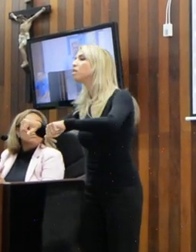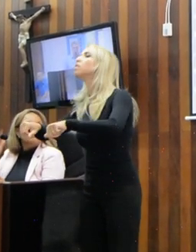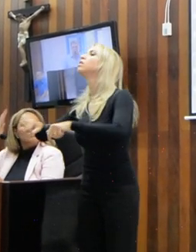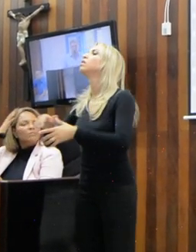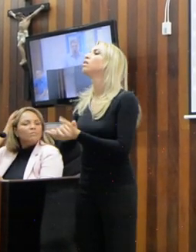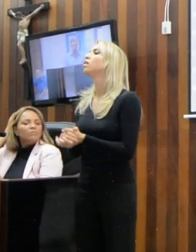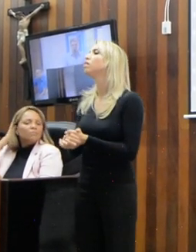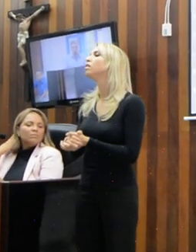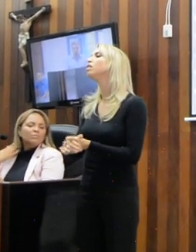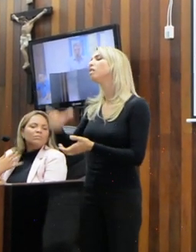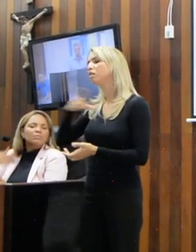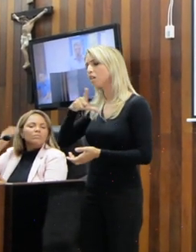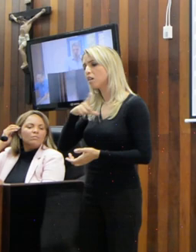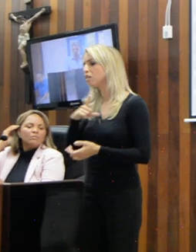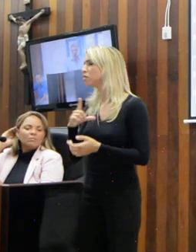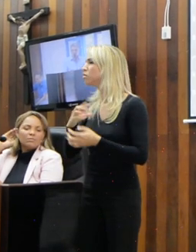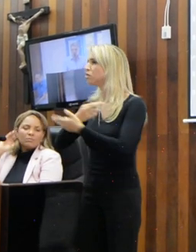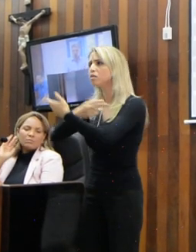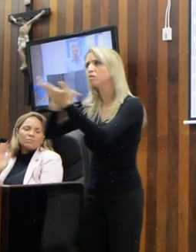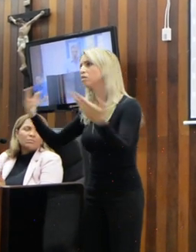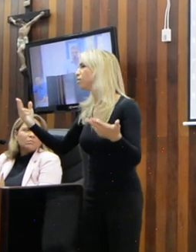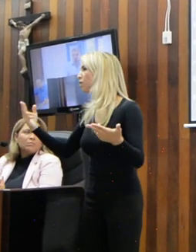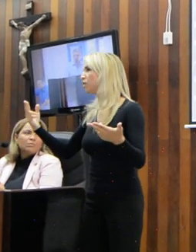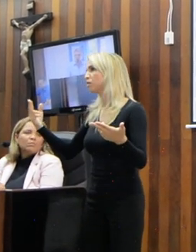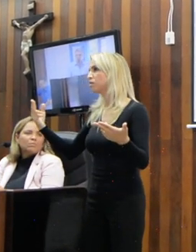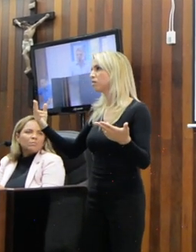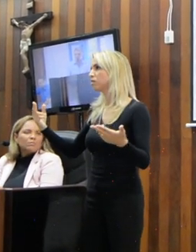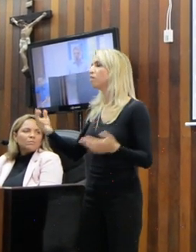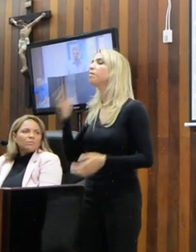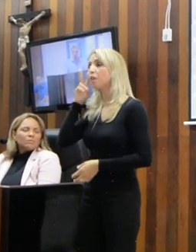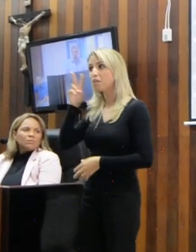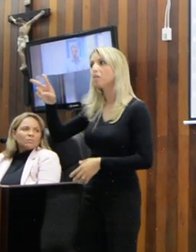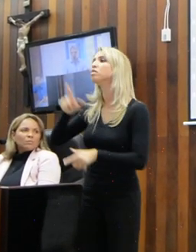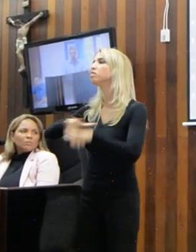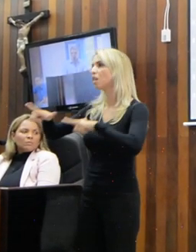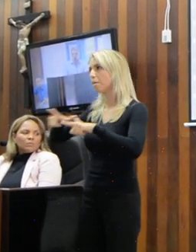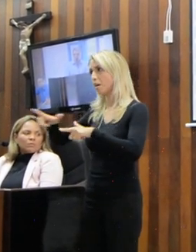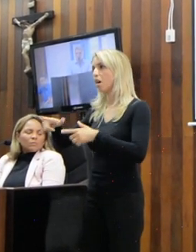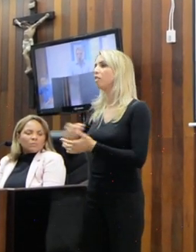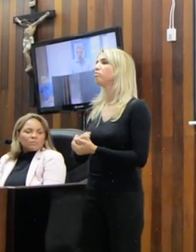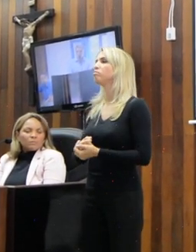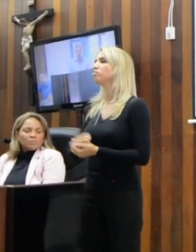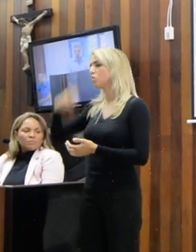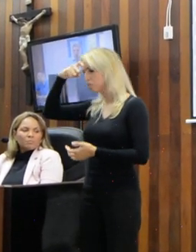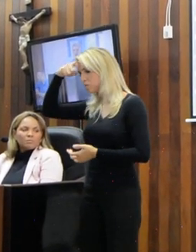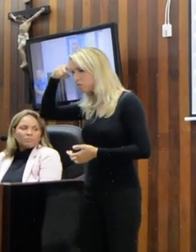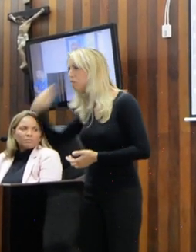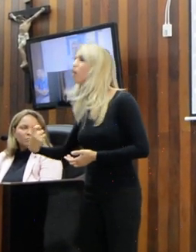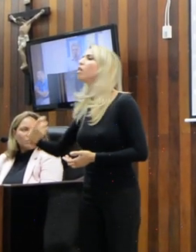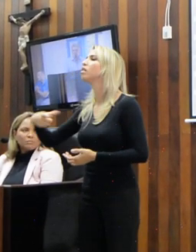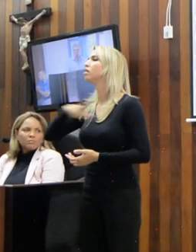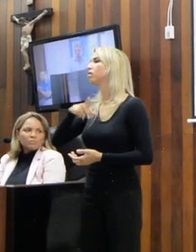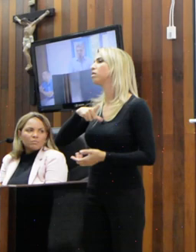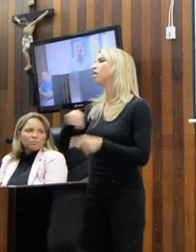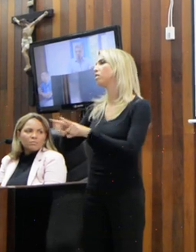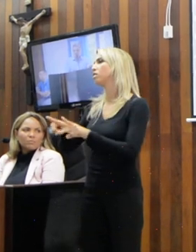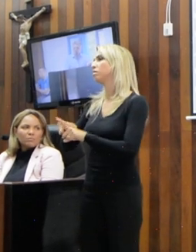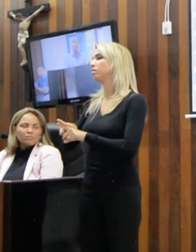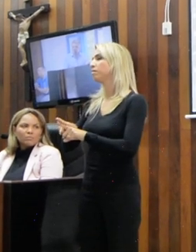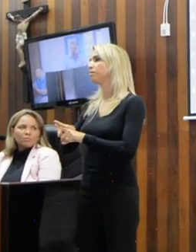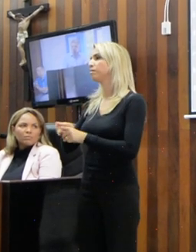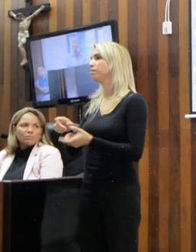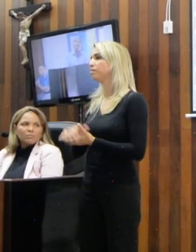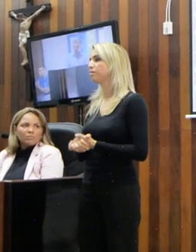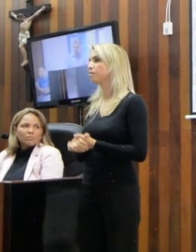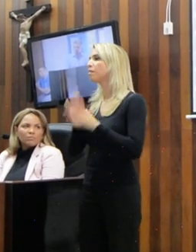de todas as outras legislaturas. A gente vê o trabalho, o esforço que eles fazem. E mais uma